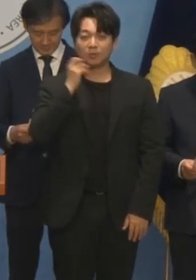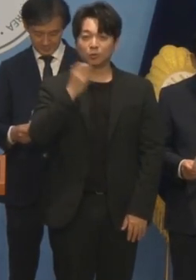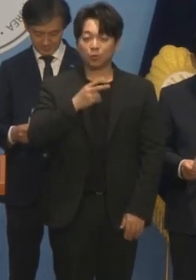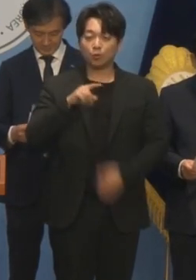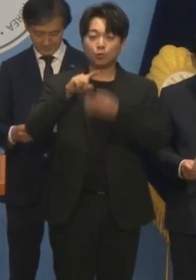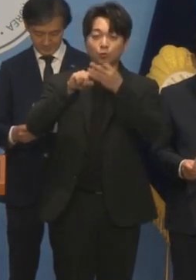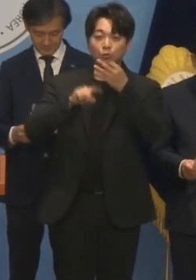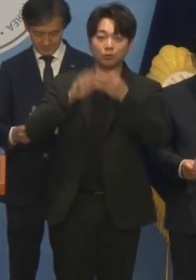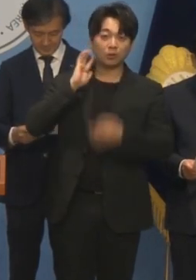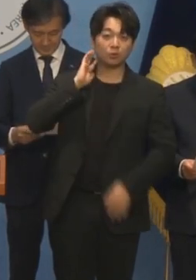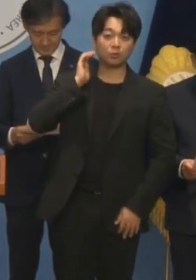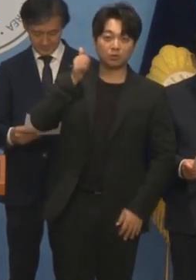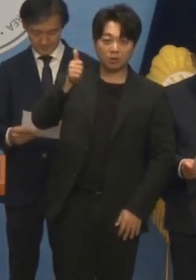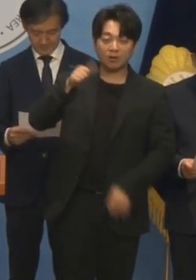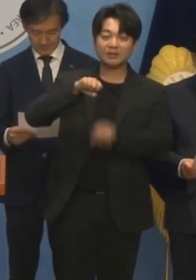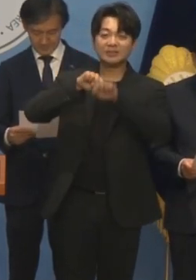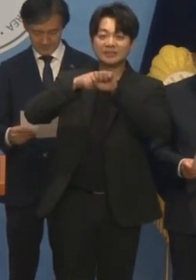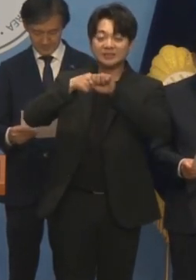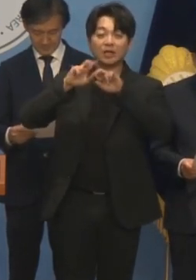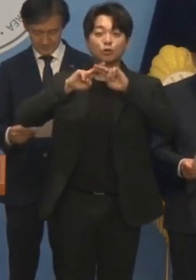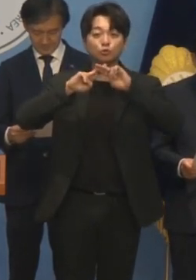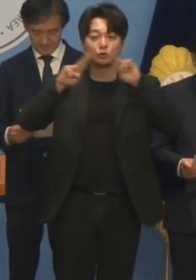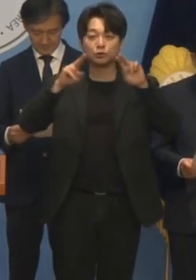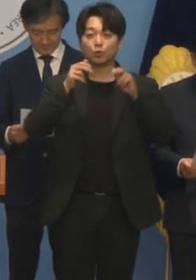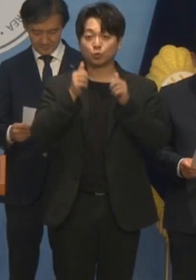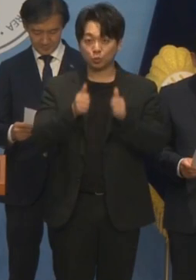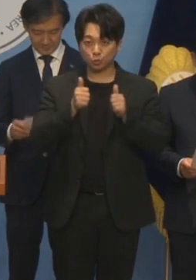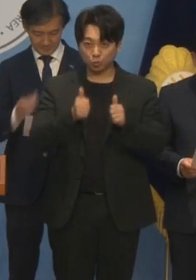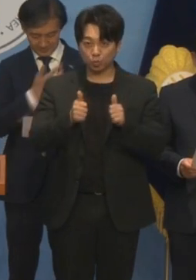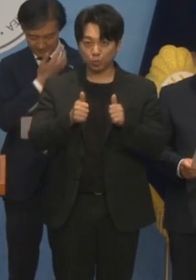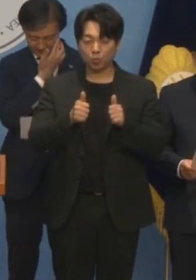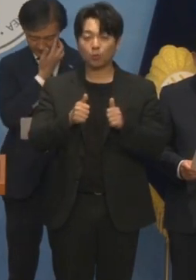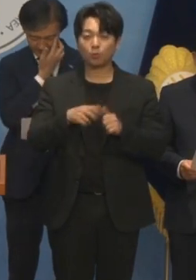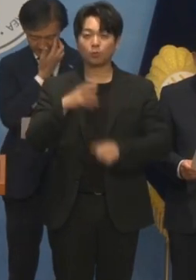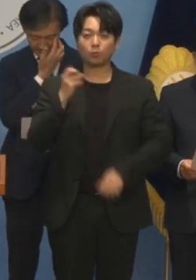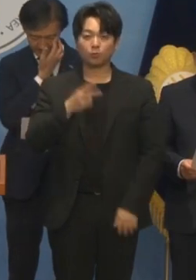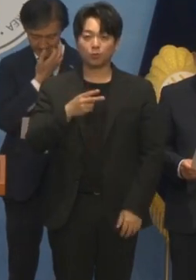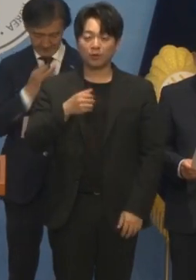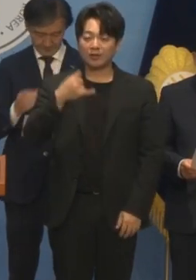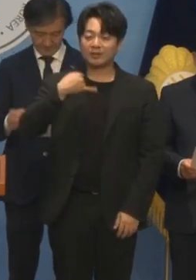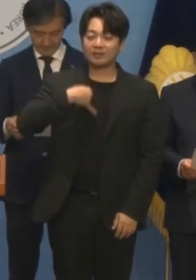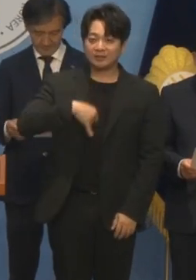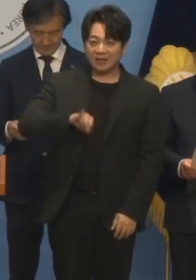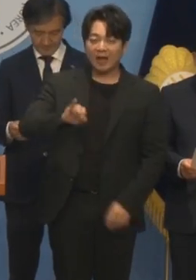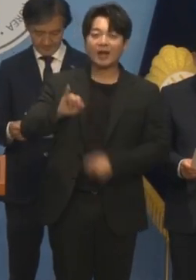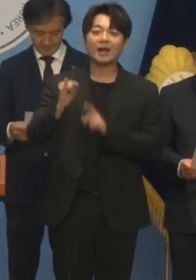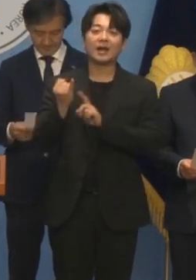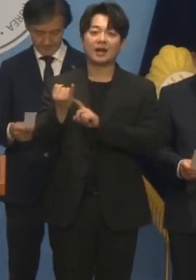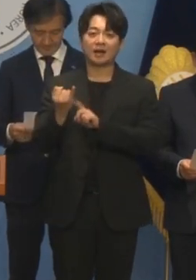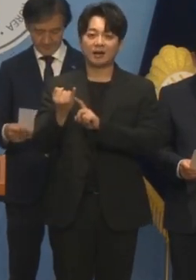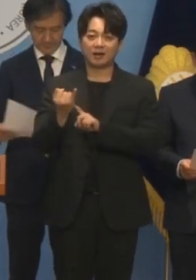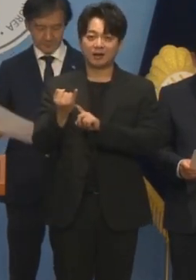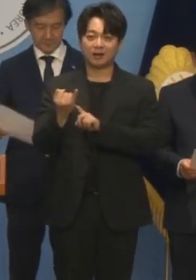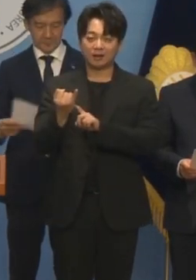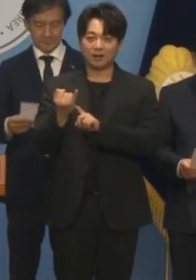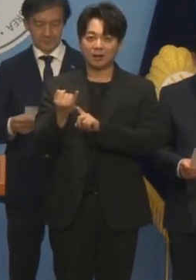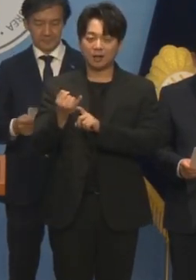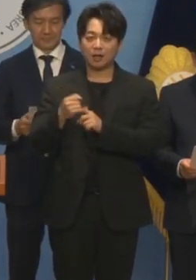검찰총장 징계 취소 소송 관련 직권 남용, 딸 논문 대필 등 3가지